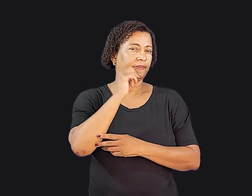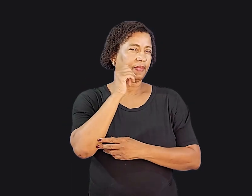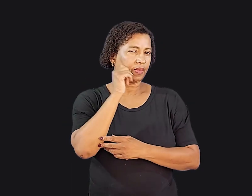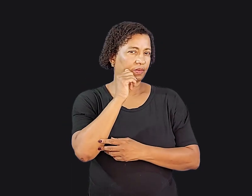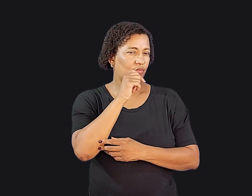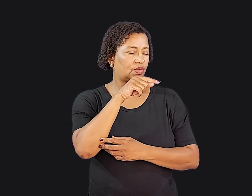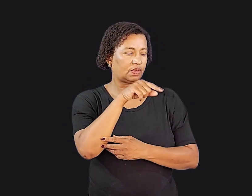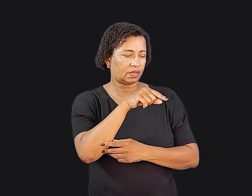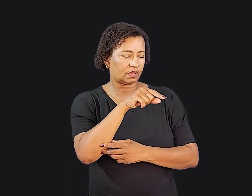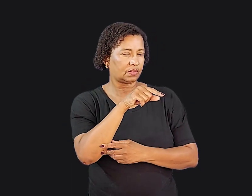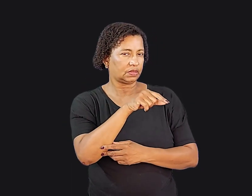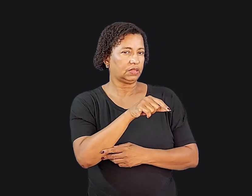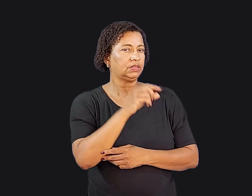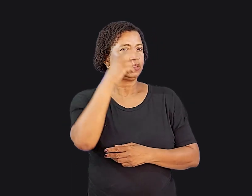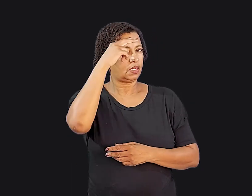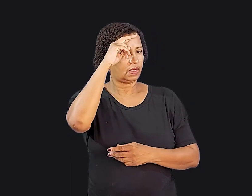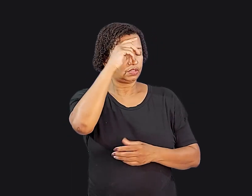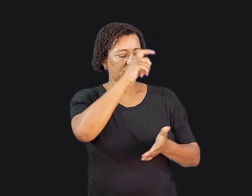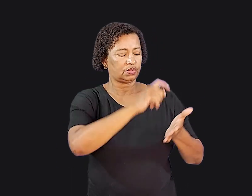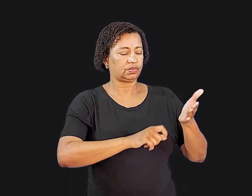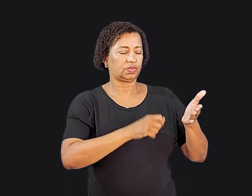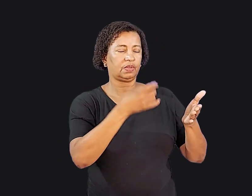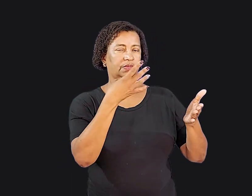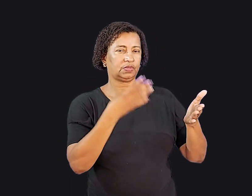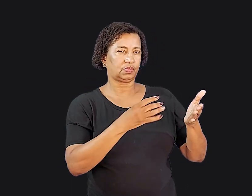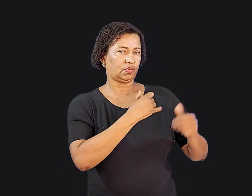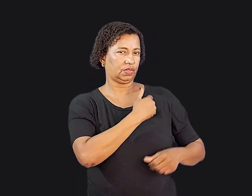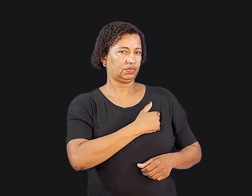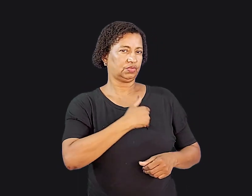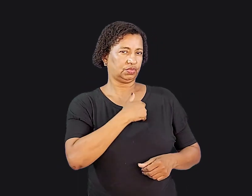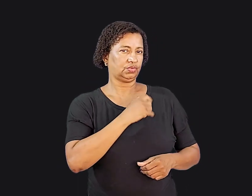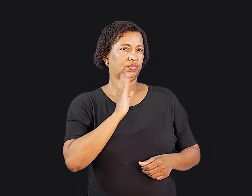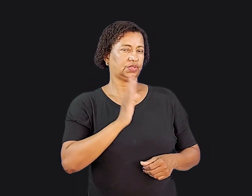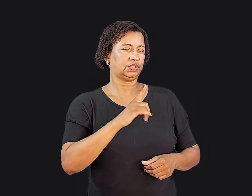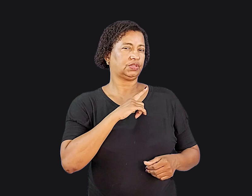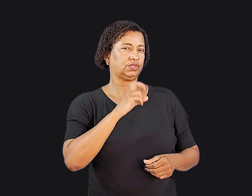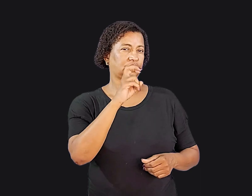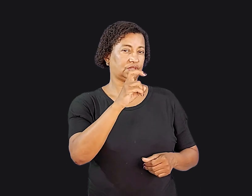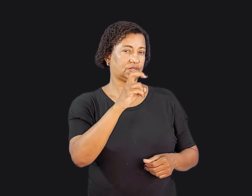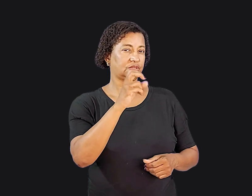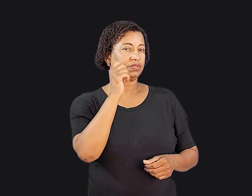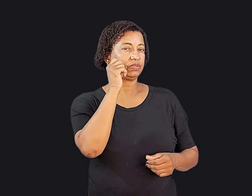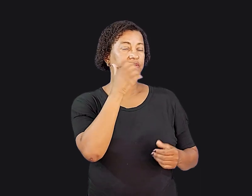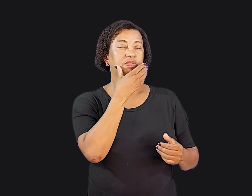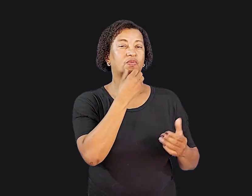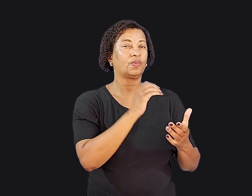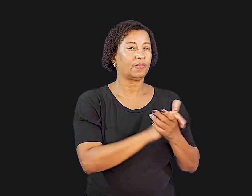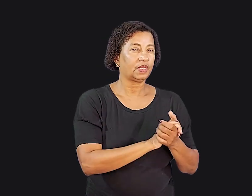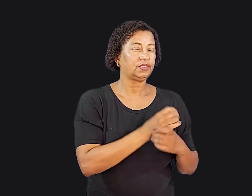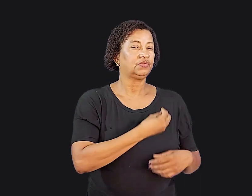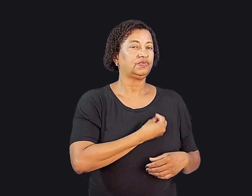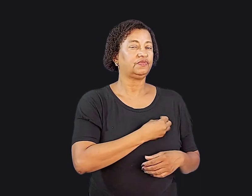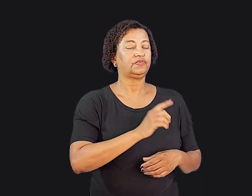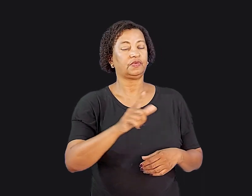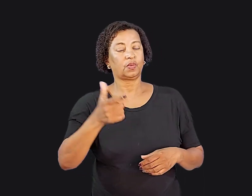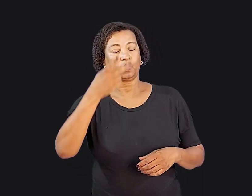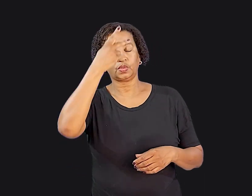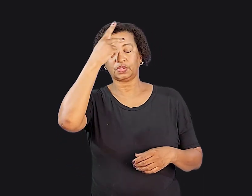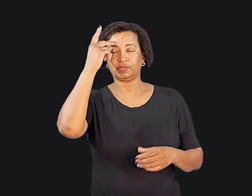do poço, história contada no capítulo 4 de João, que já tinha tido 5 maridos e que estava vivendo com alguém que não era seu